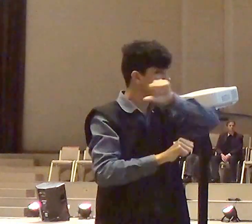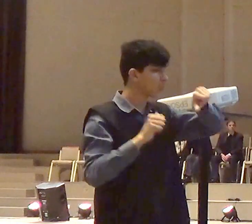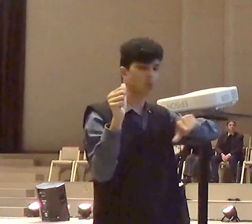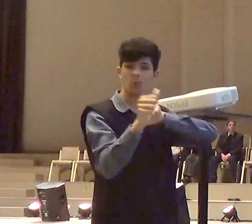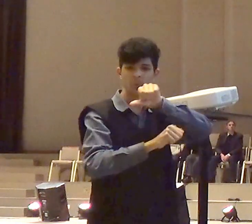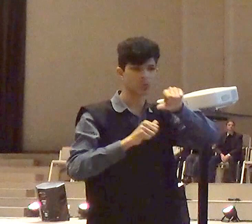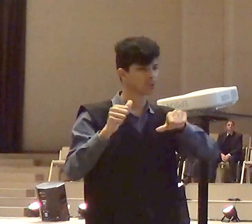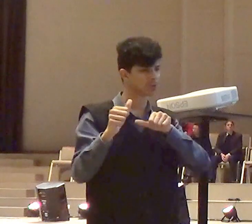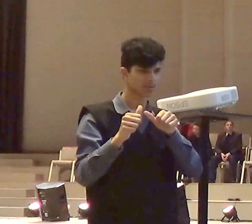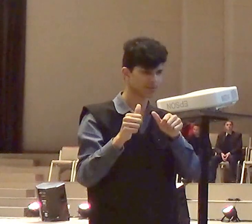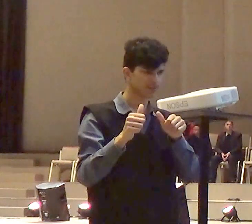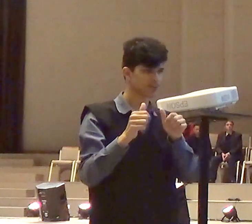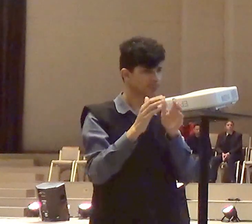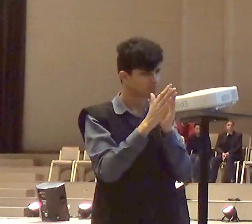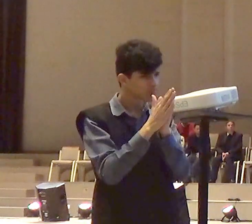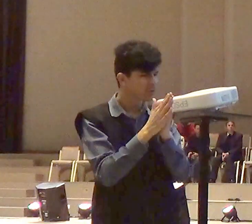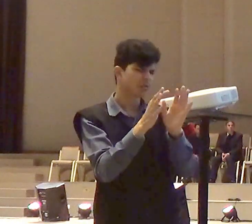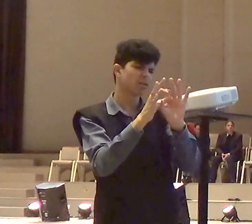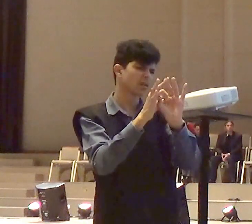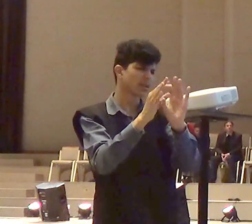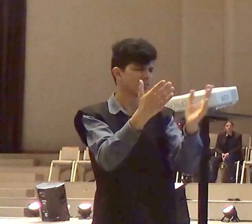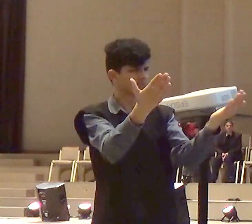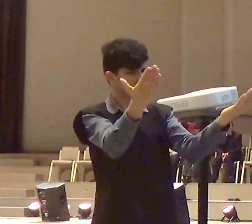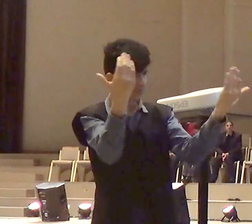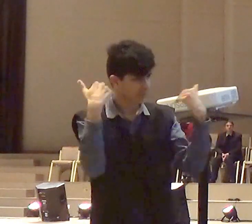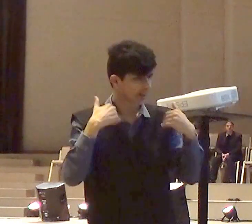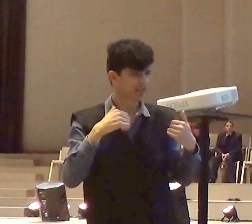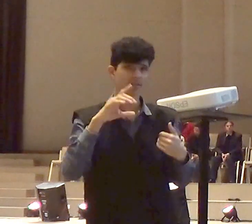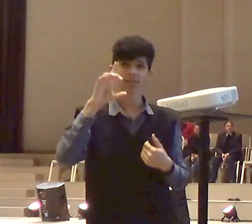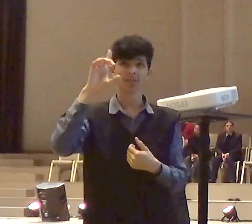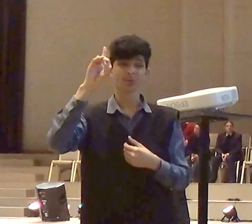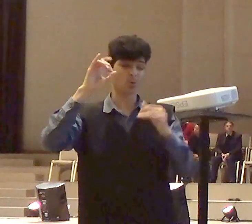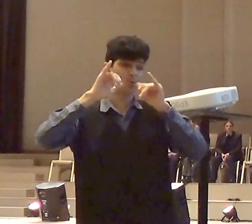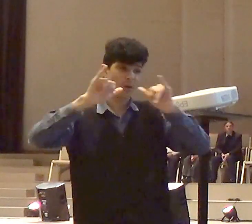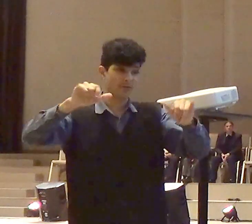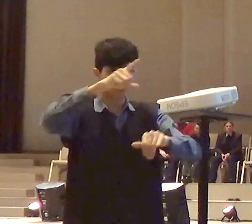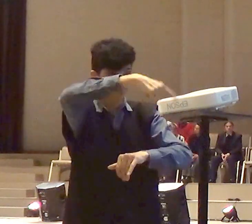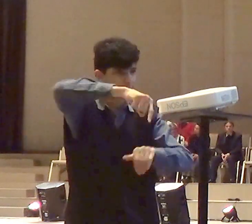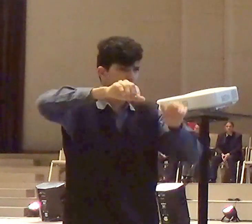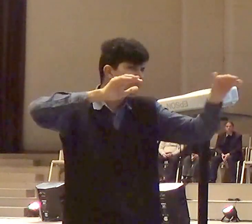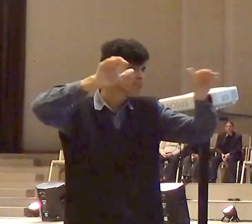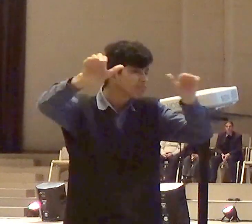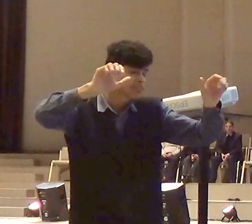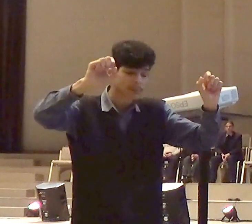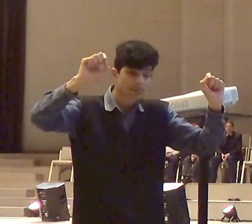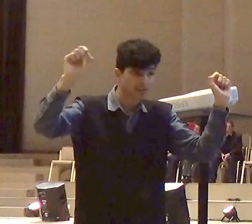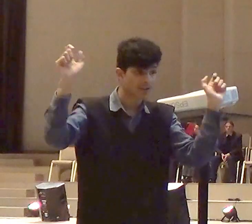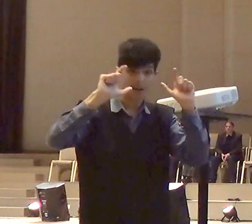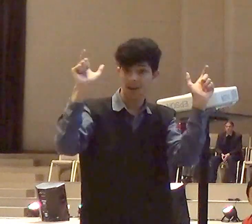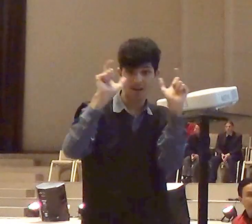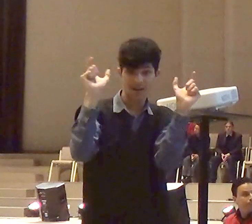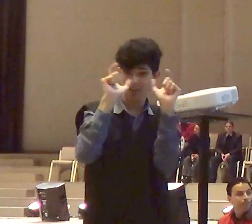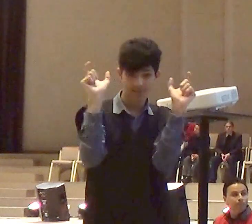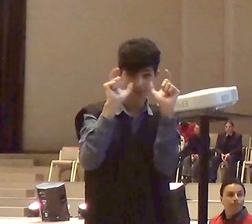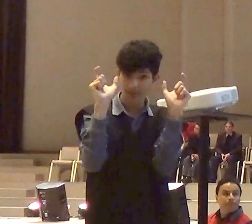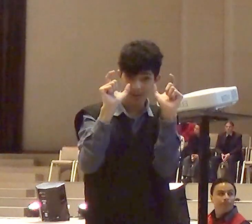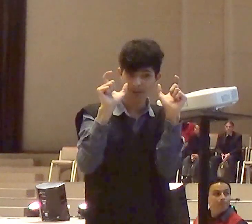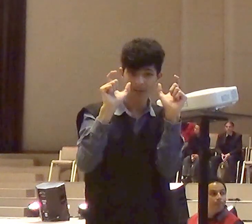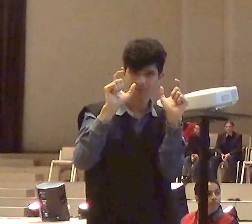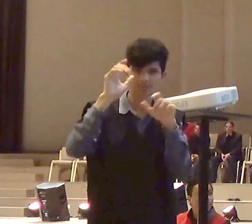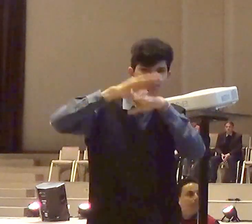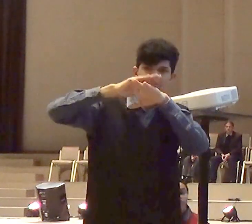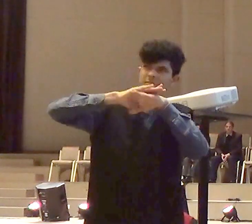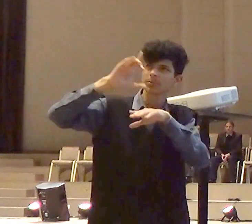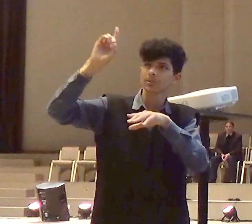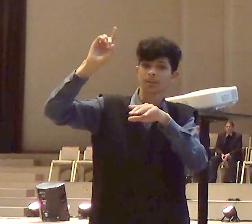vem para cá em nome de Jesus vem ele falou para você você veio aqui hoje para isso o espírito de Deus te